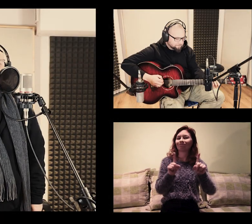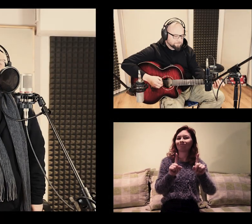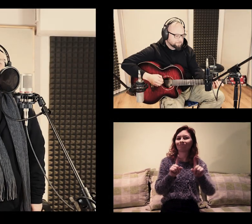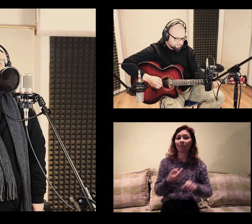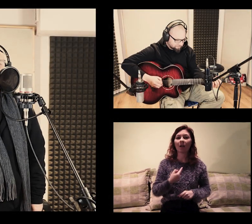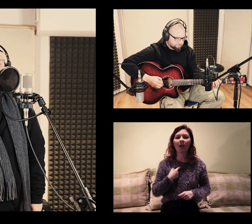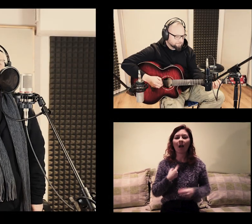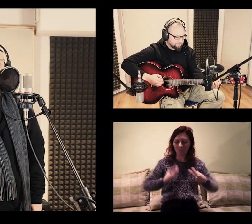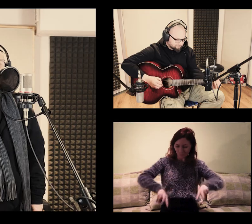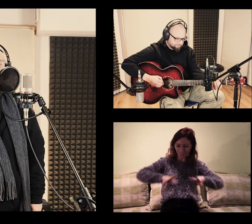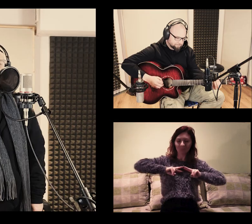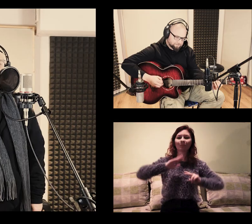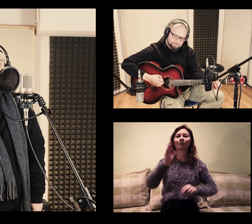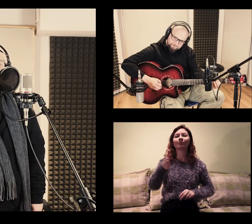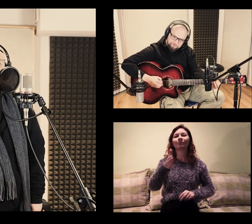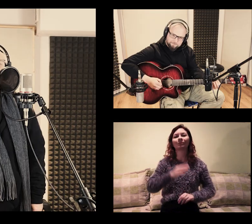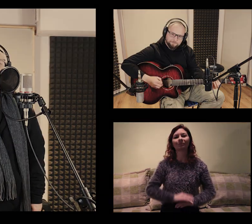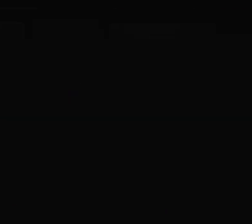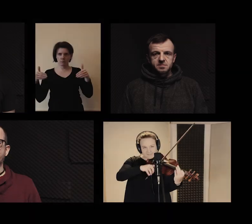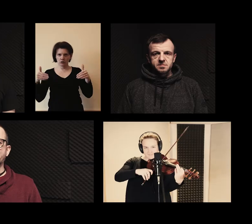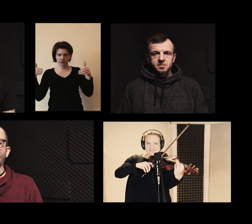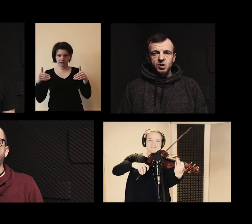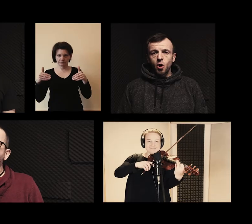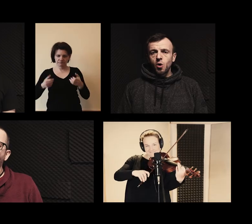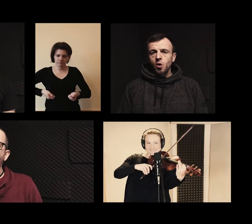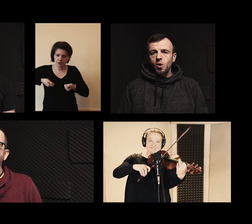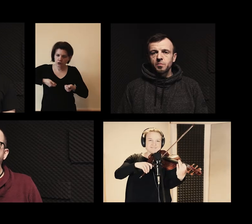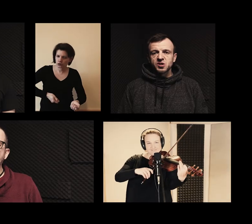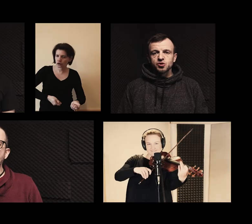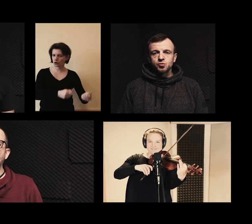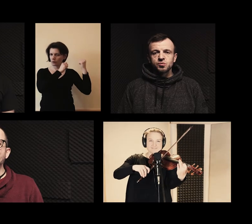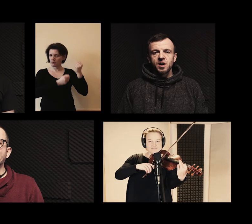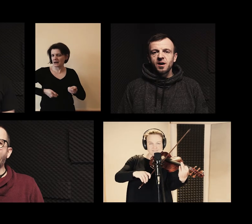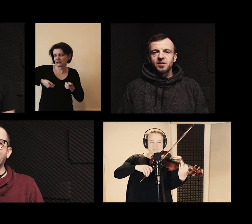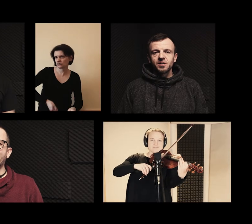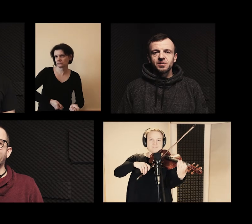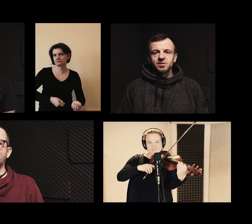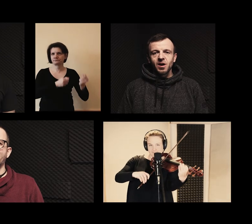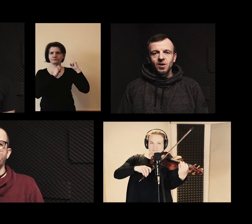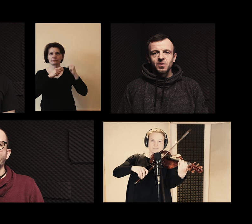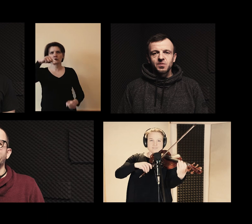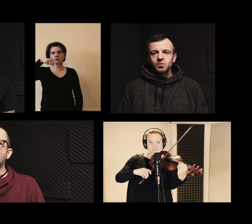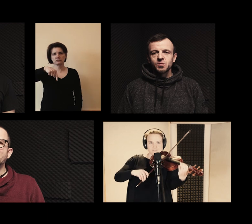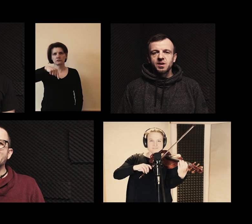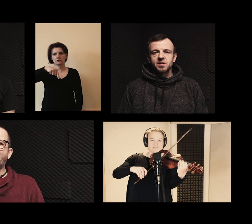się. Wrócić przyjdzie czas. Mogę kopać tu dalej.